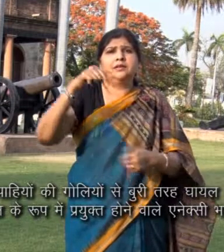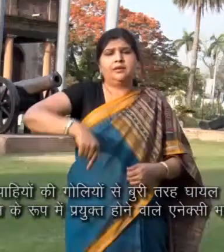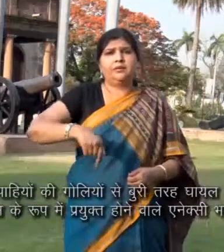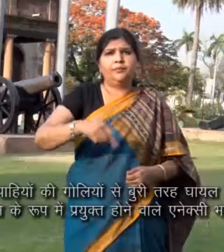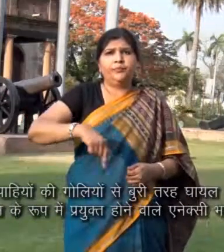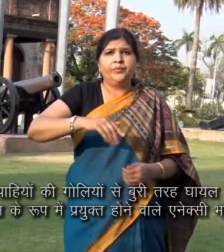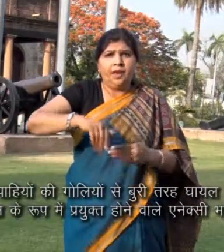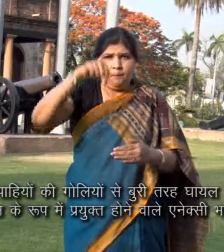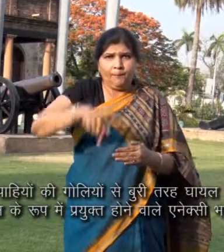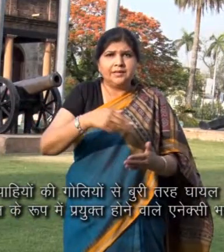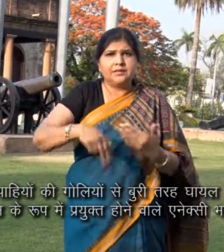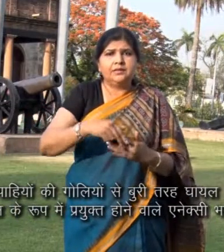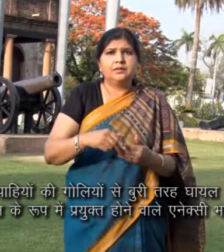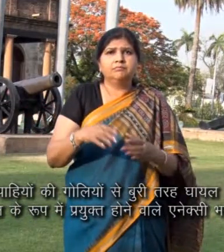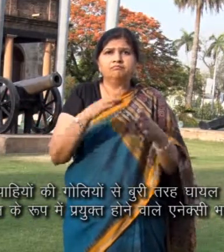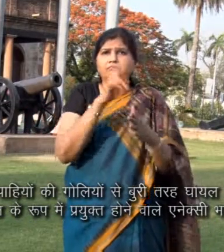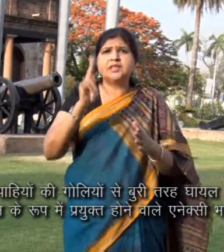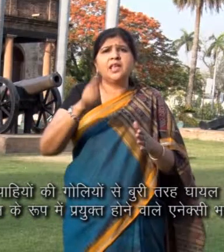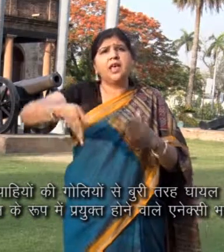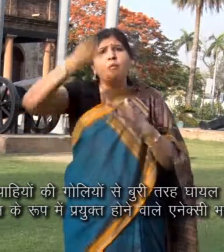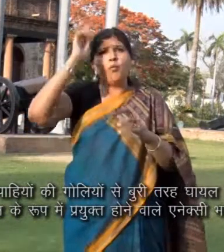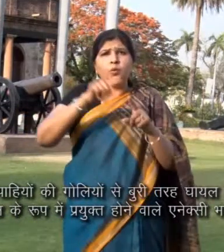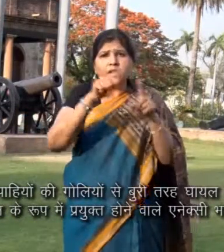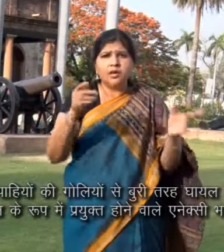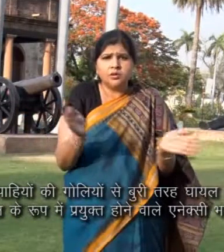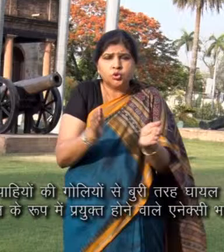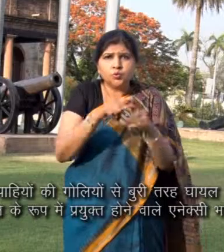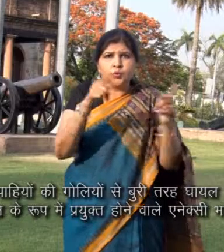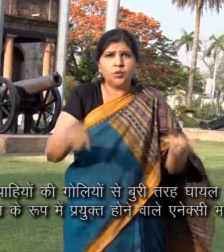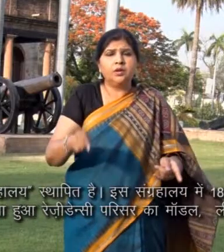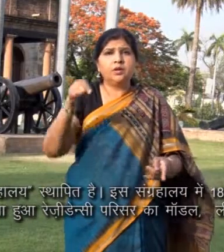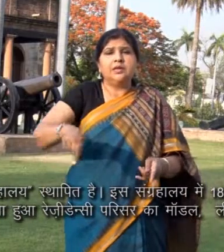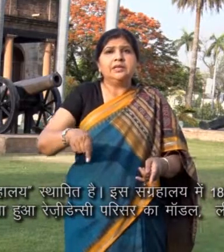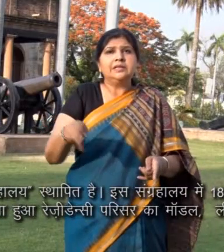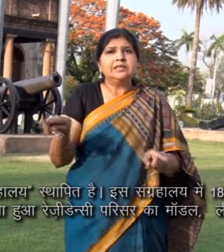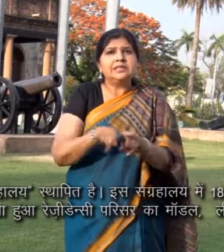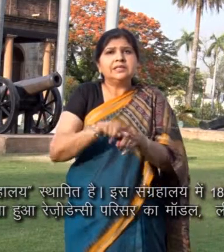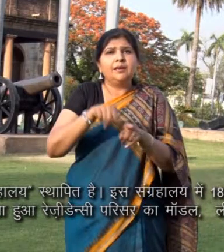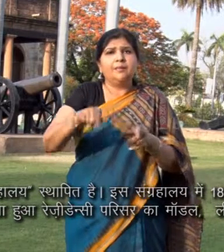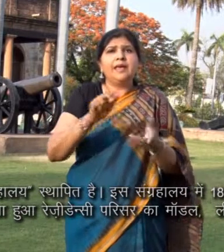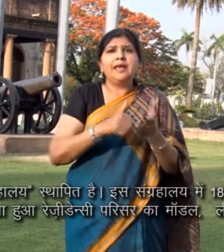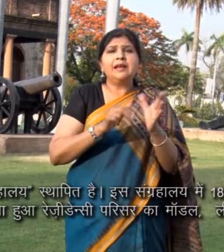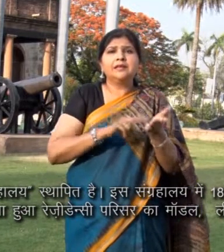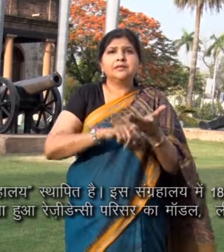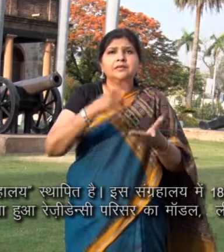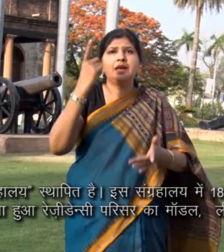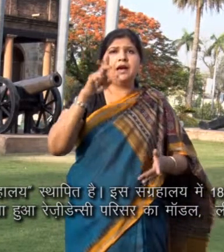वर्तमान में मॉडल कक्ष के रूप में प्रयुक्त होने वाले एनेक्सी भवन में ही 1857 स्मृति संग्रहालय स्थापित